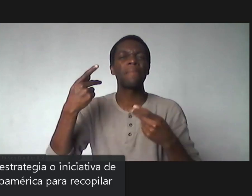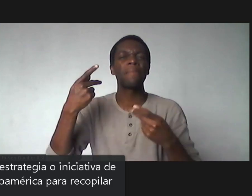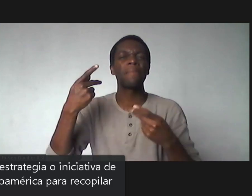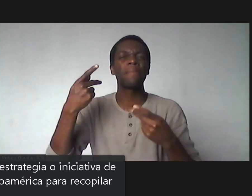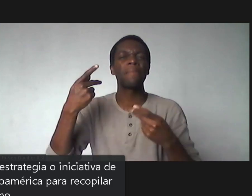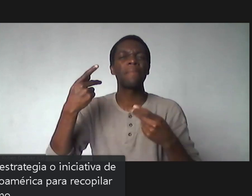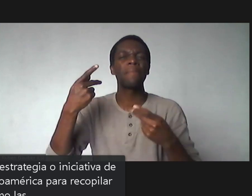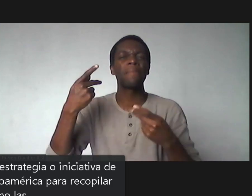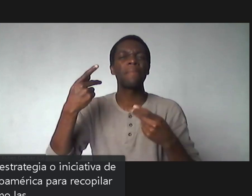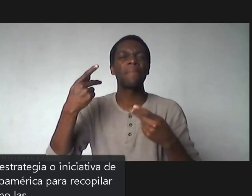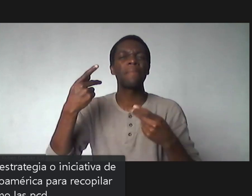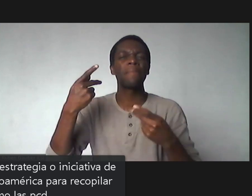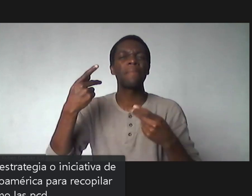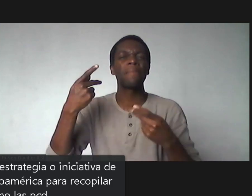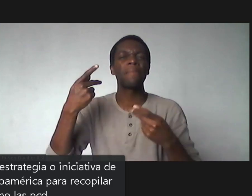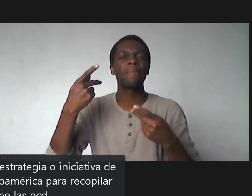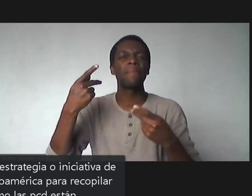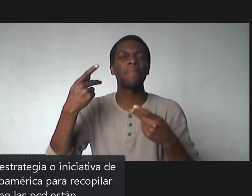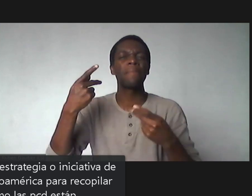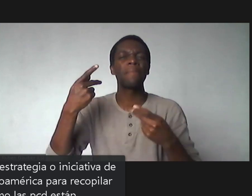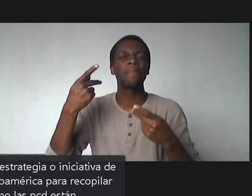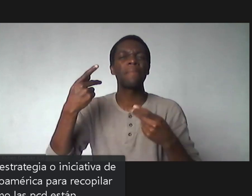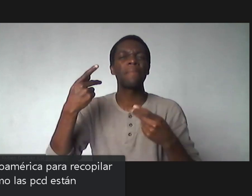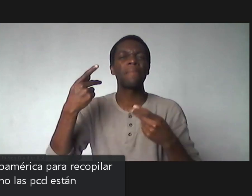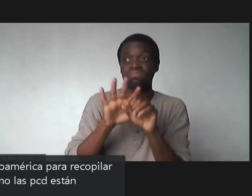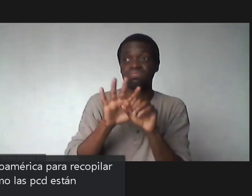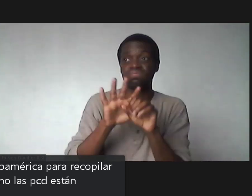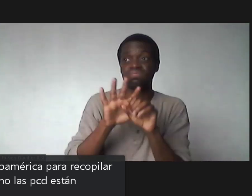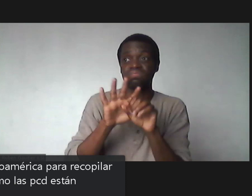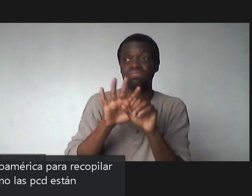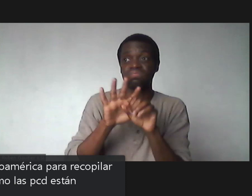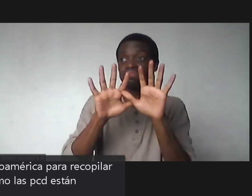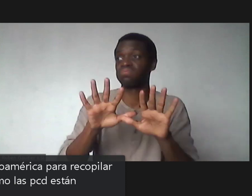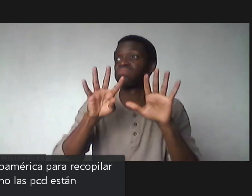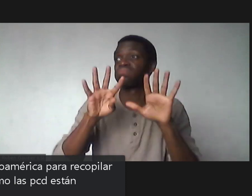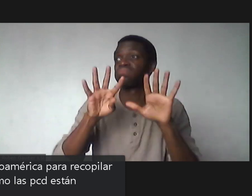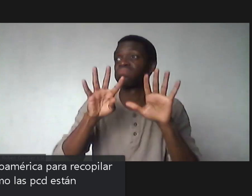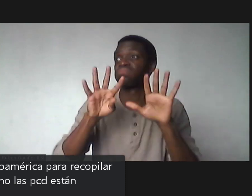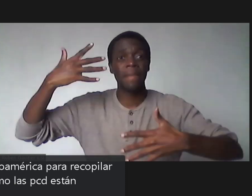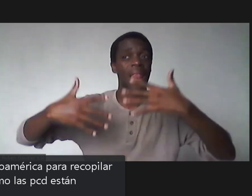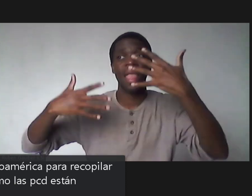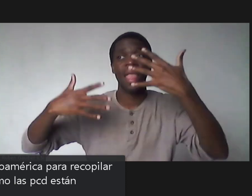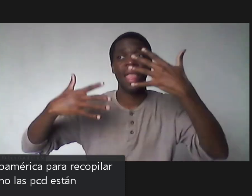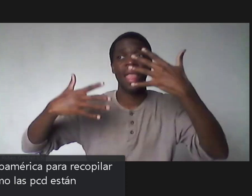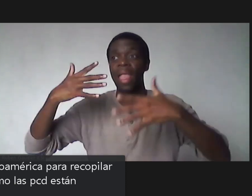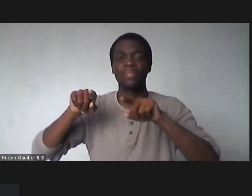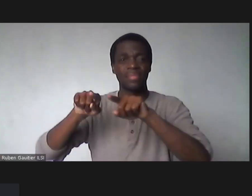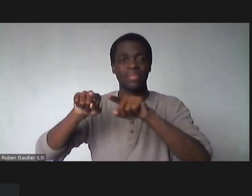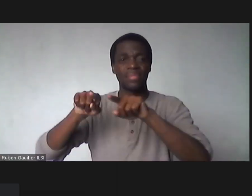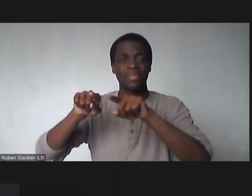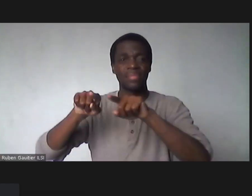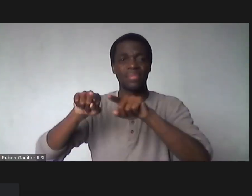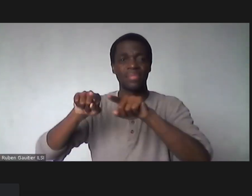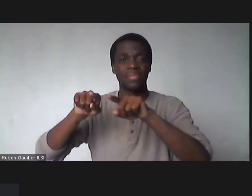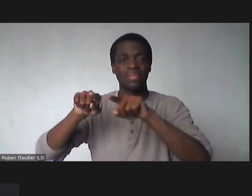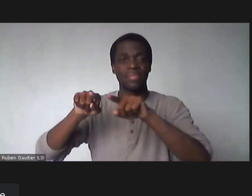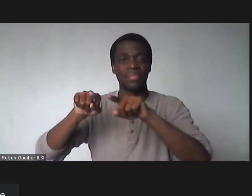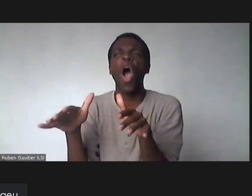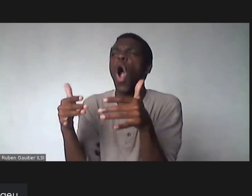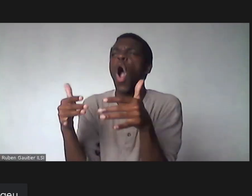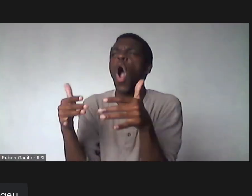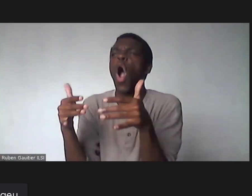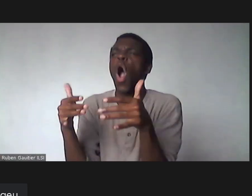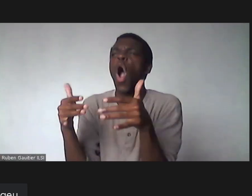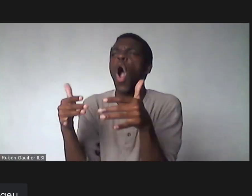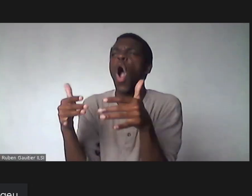contexto de la emergencia del COVID-19. Me parece que, digo, en términos generales, es algo de lo que estamos adoleciendo en la región